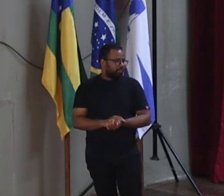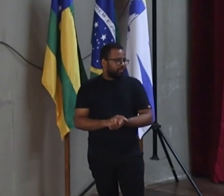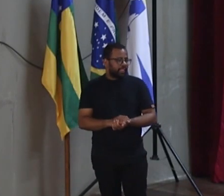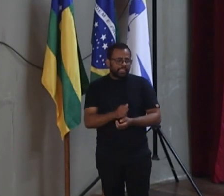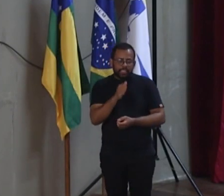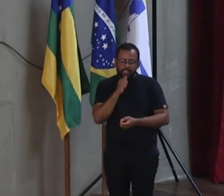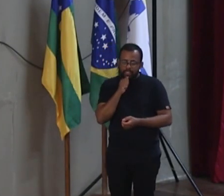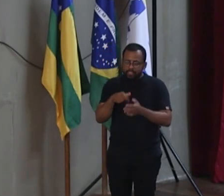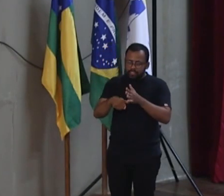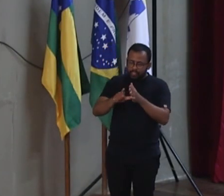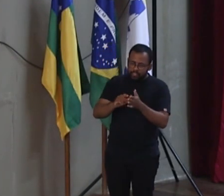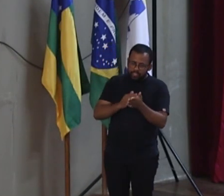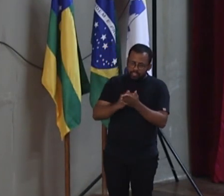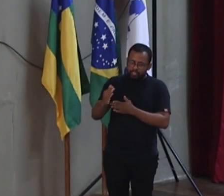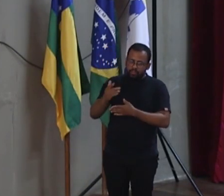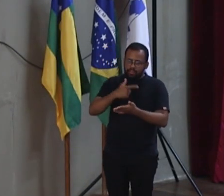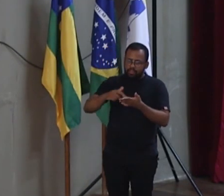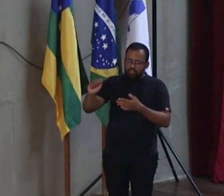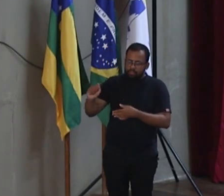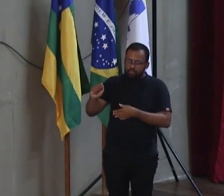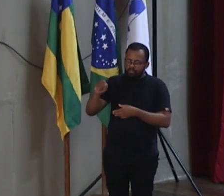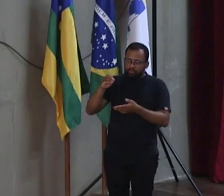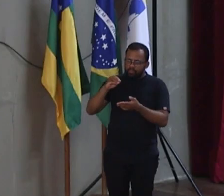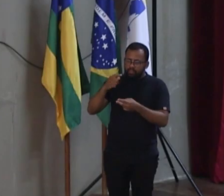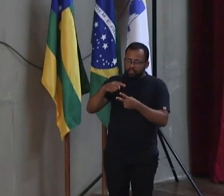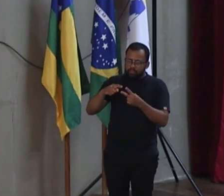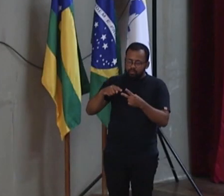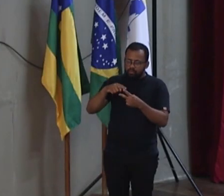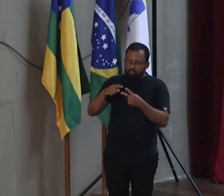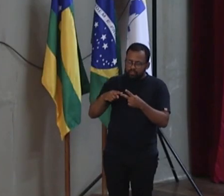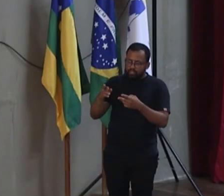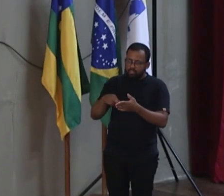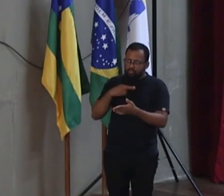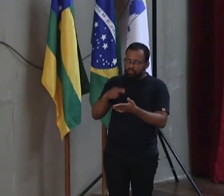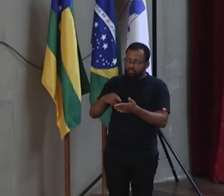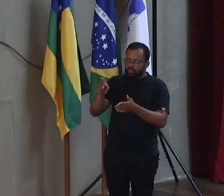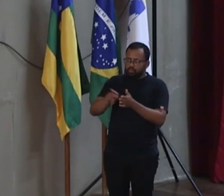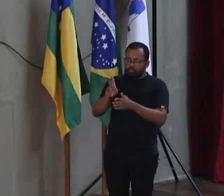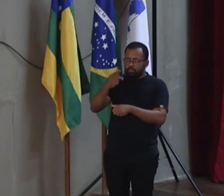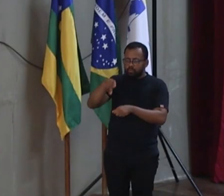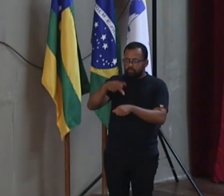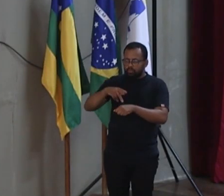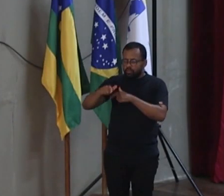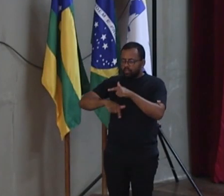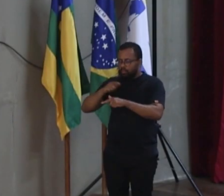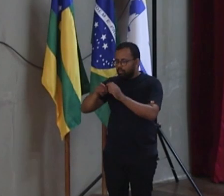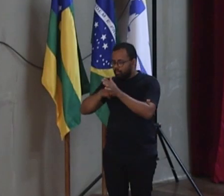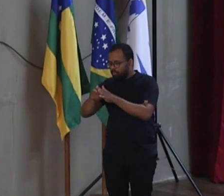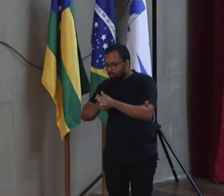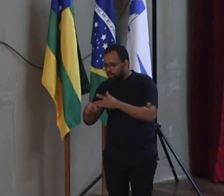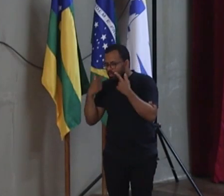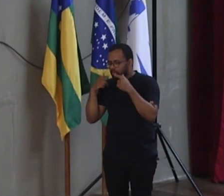Ainda antes da criação da LAB, já havia 2 revistas na área no país. Trabalhos em Linguística